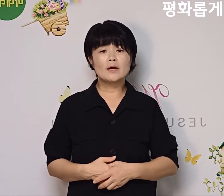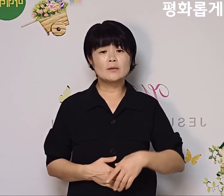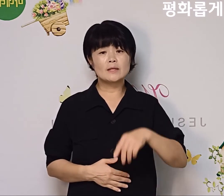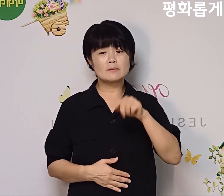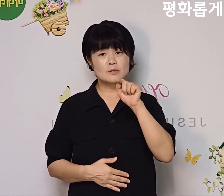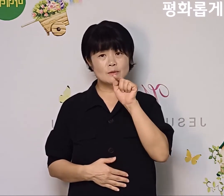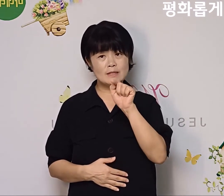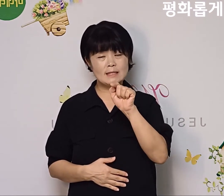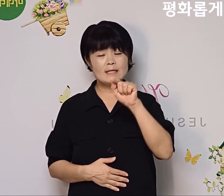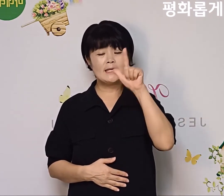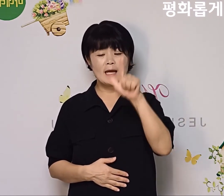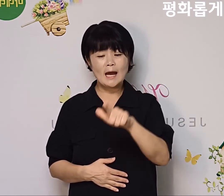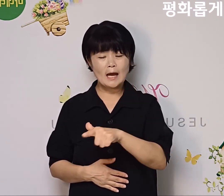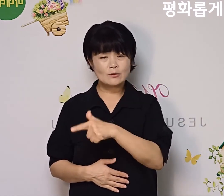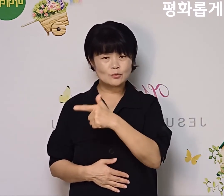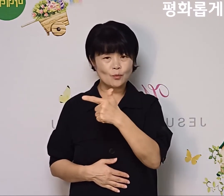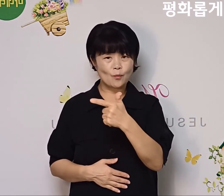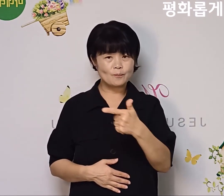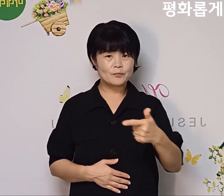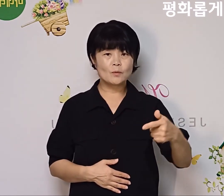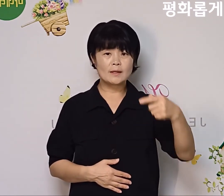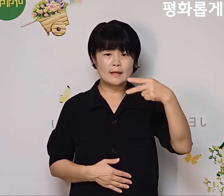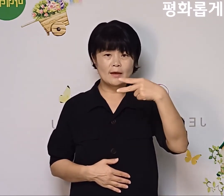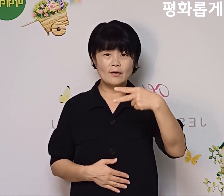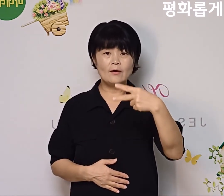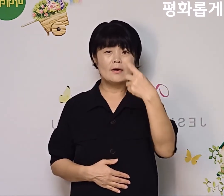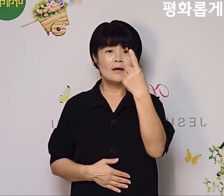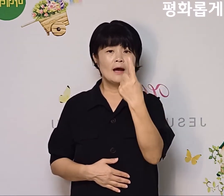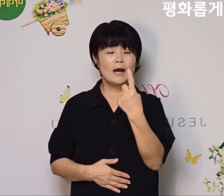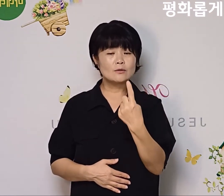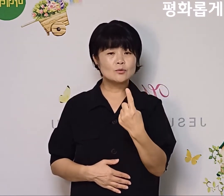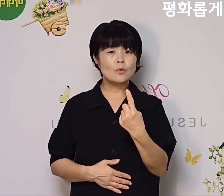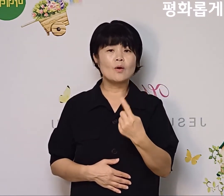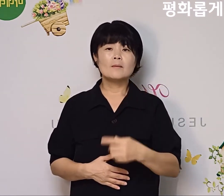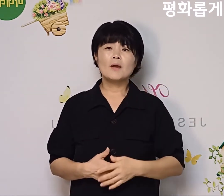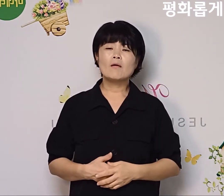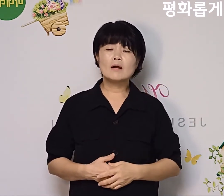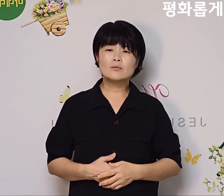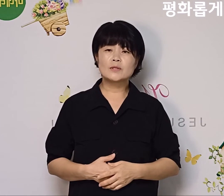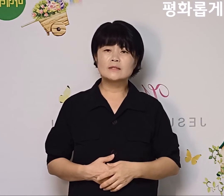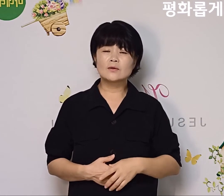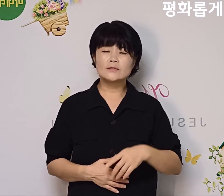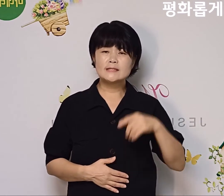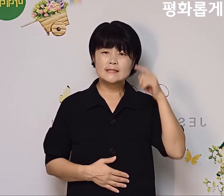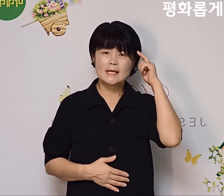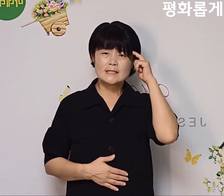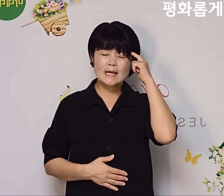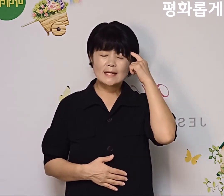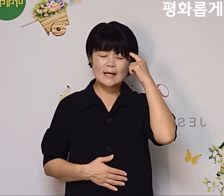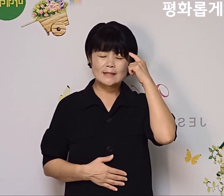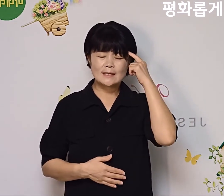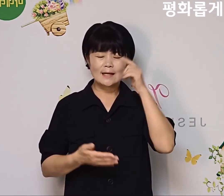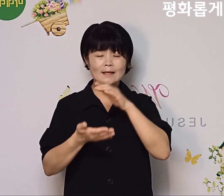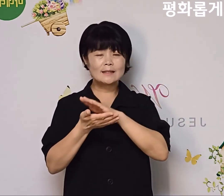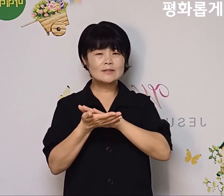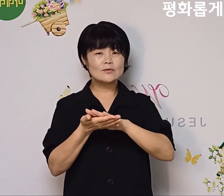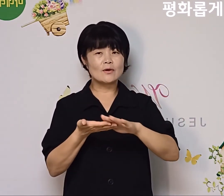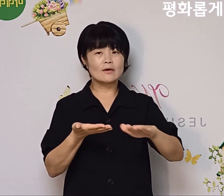평화롭게 앞서 이 하루도 똑같아요. 하루도 평화롭다는 거는 생각이 깎이는 거예요.